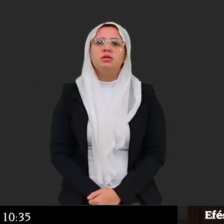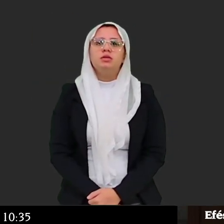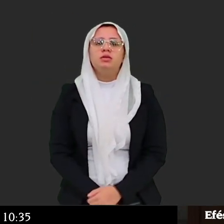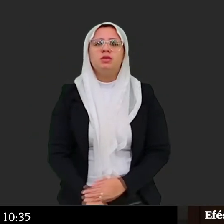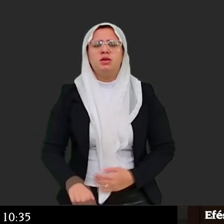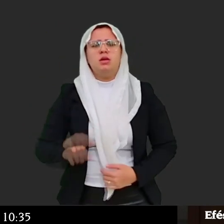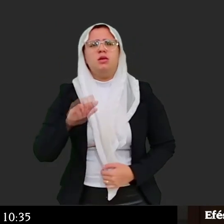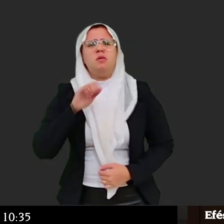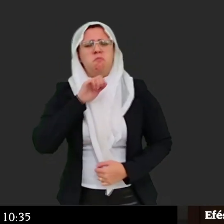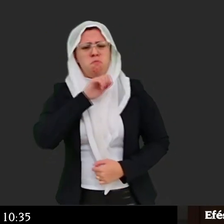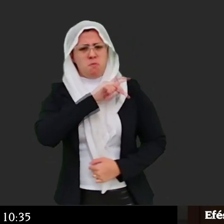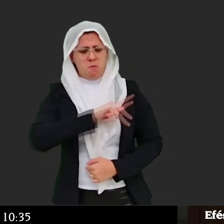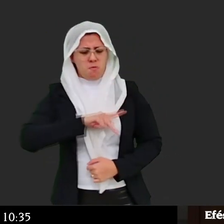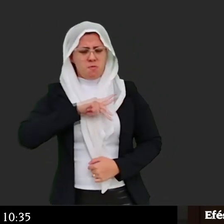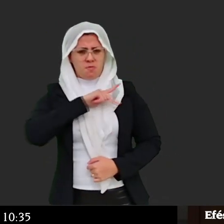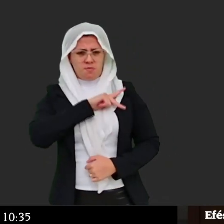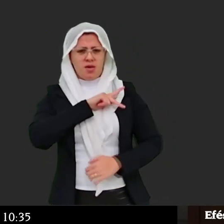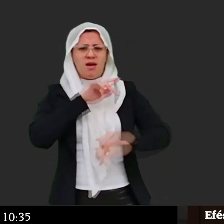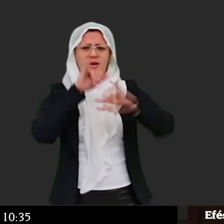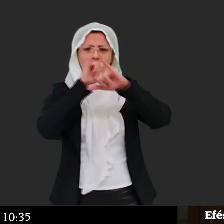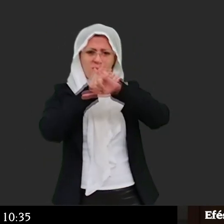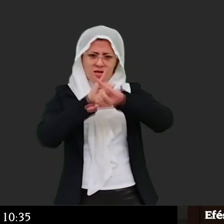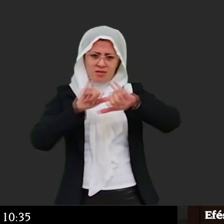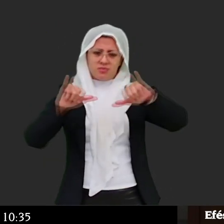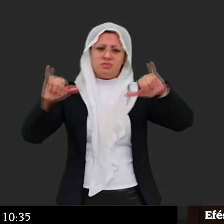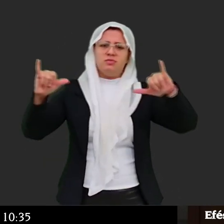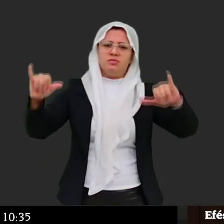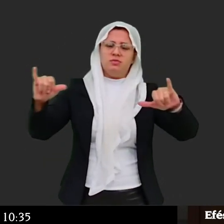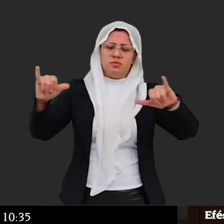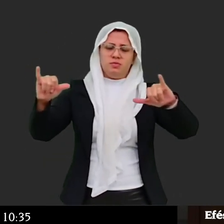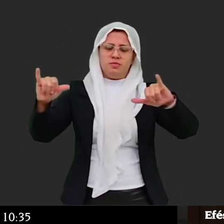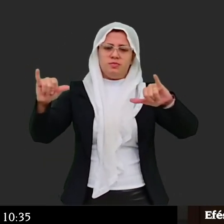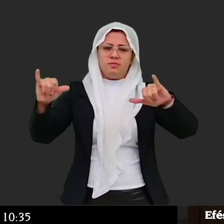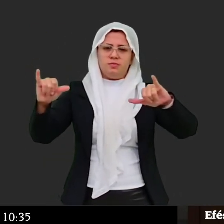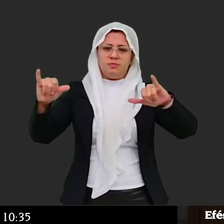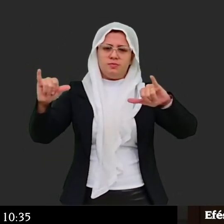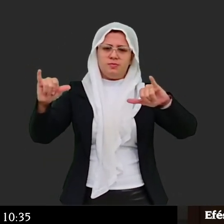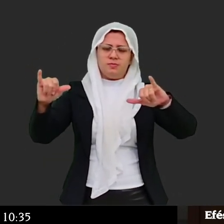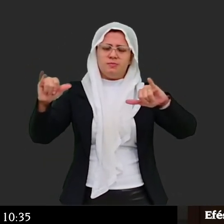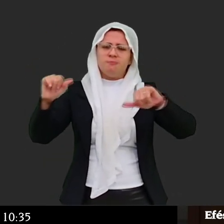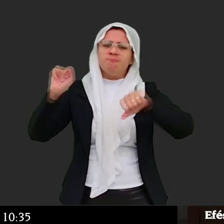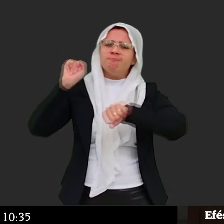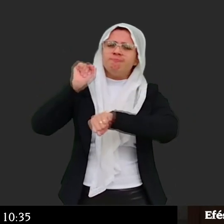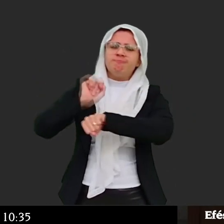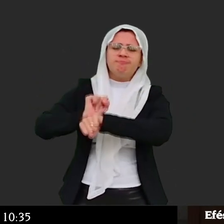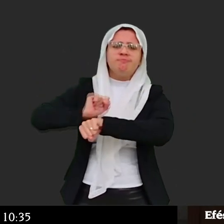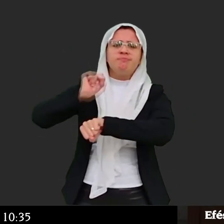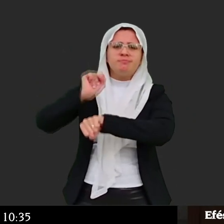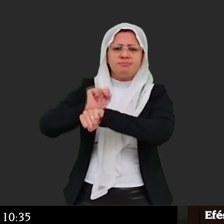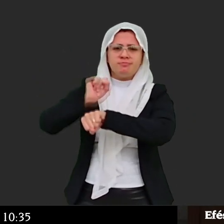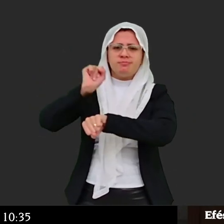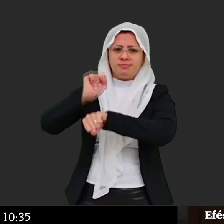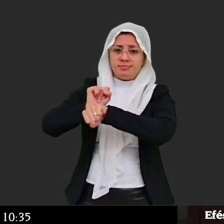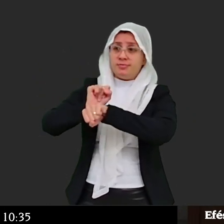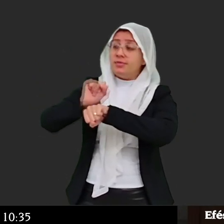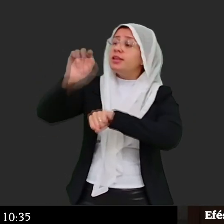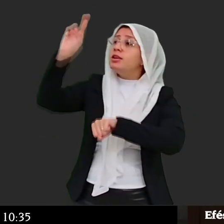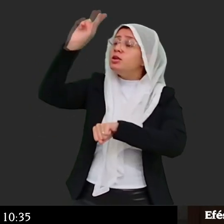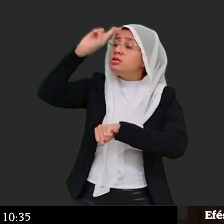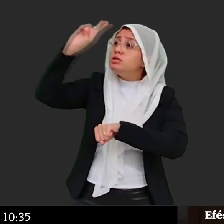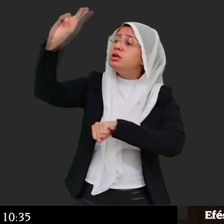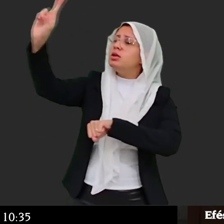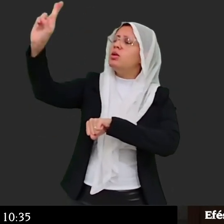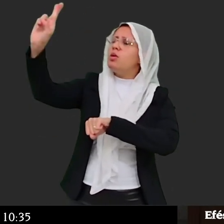Rogo-vos, pois eu, o preso do Senhor, que andeis como é digno da vocação com que